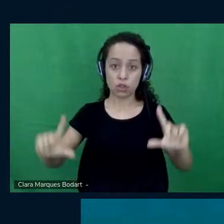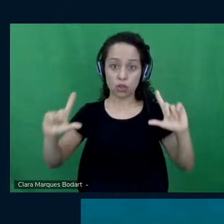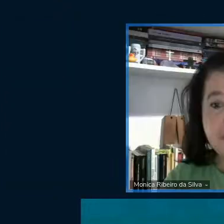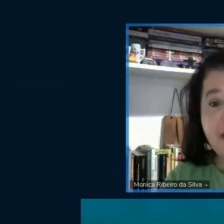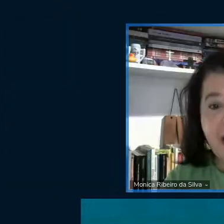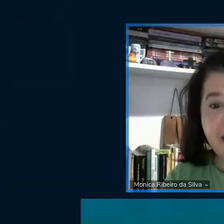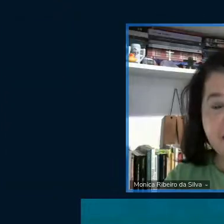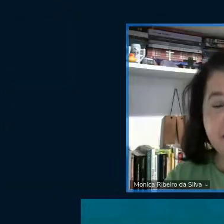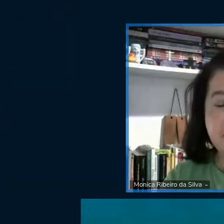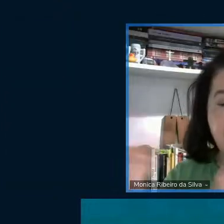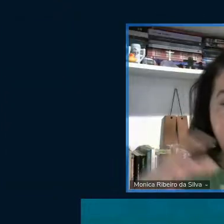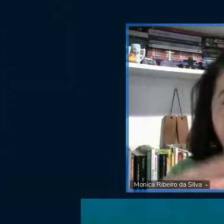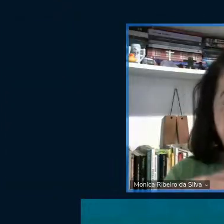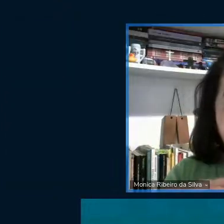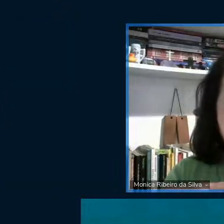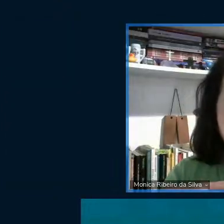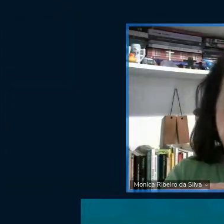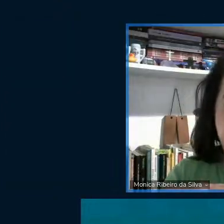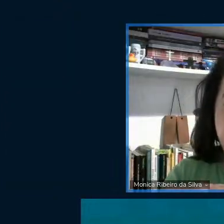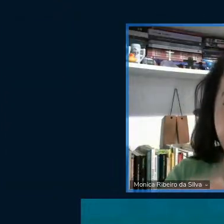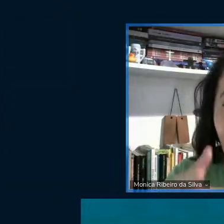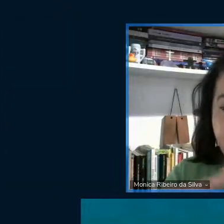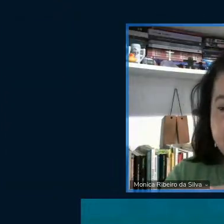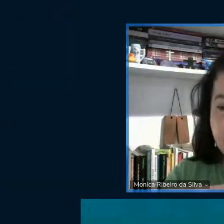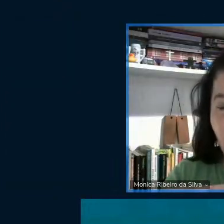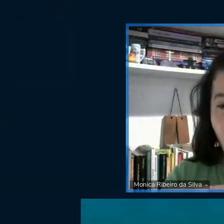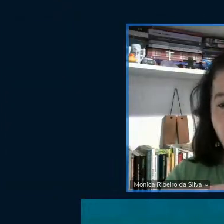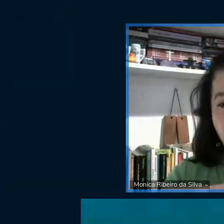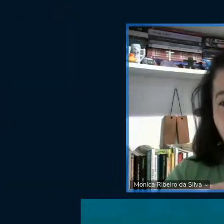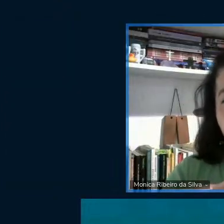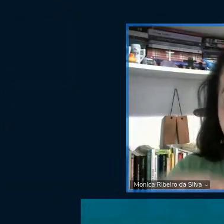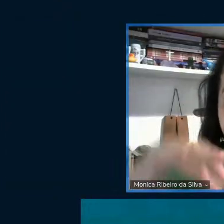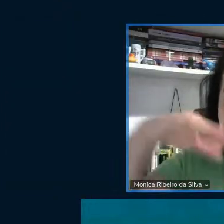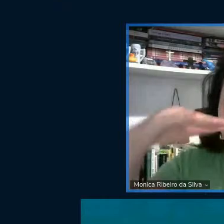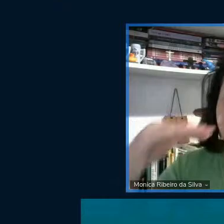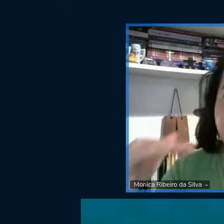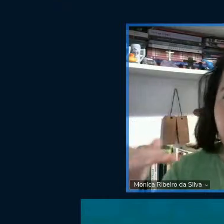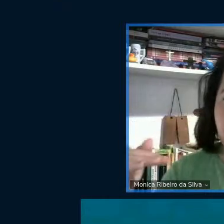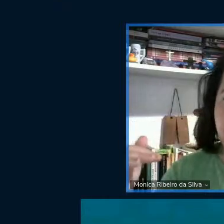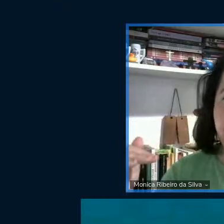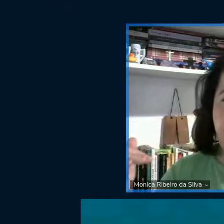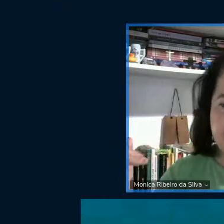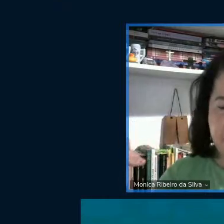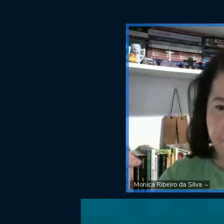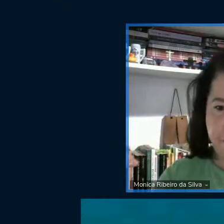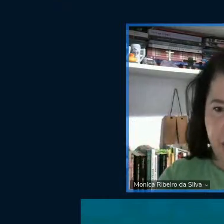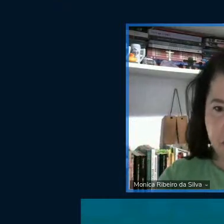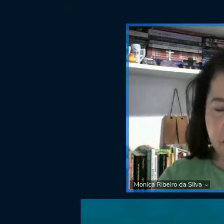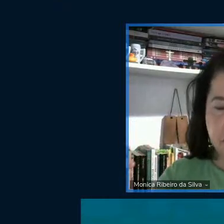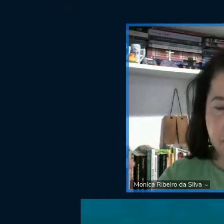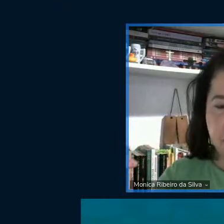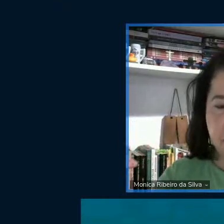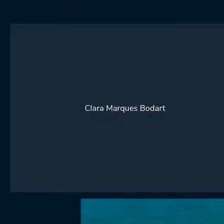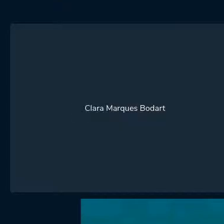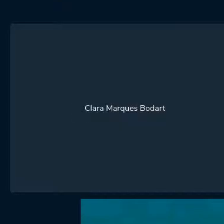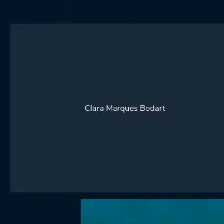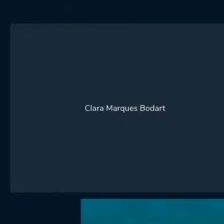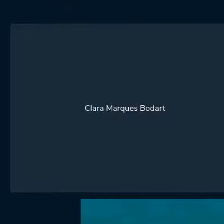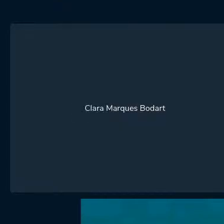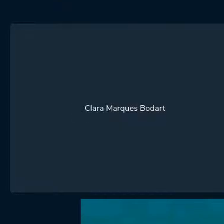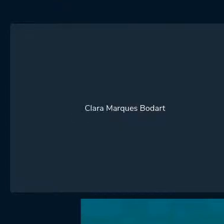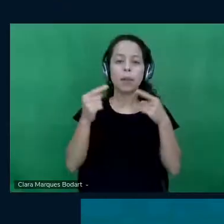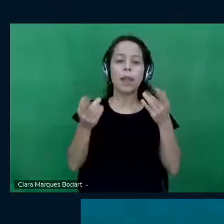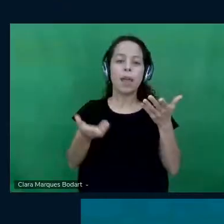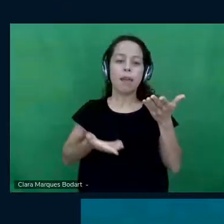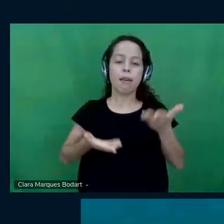duas últimas décadas tem a ver mais com um equilíbrio que vai ser feito do